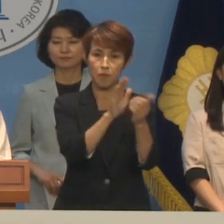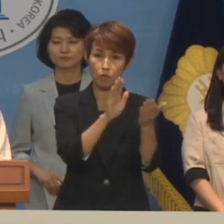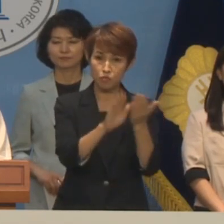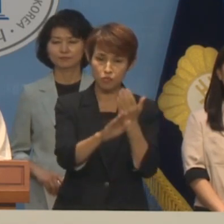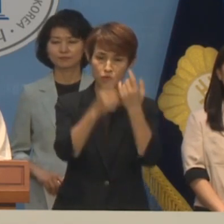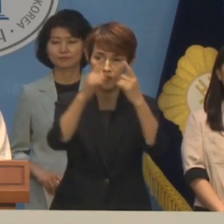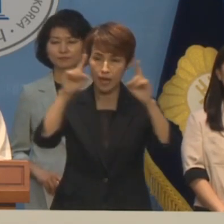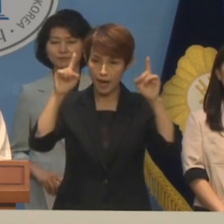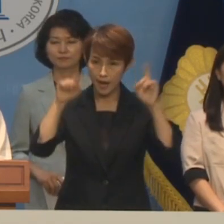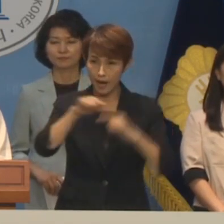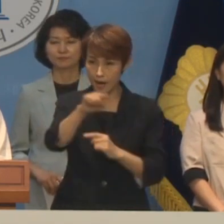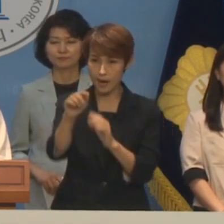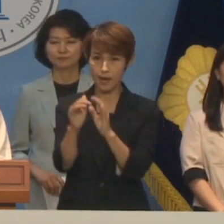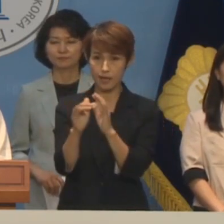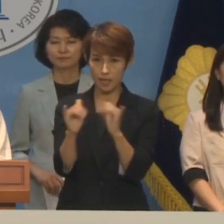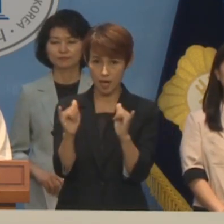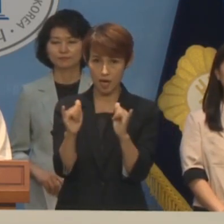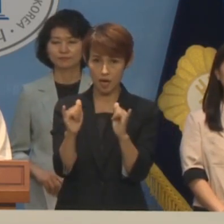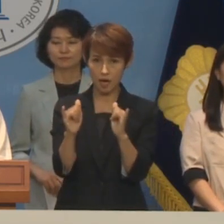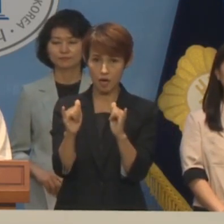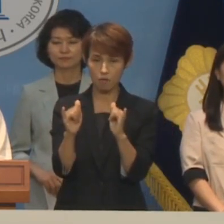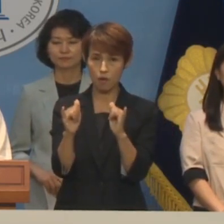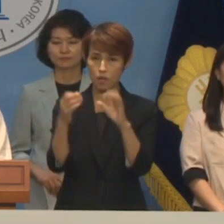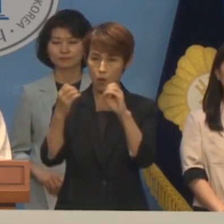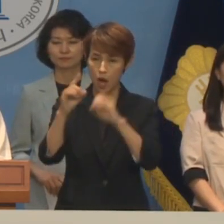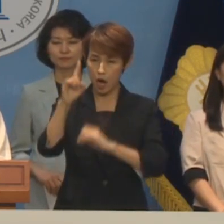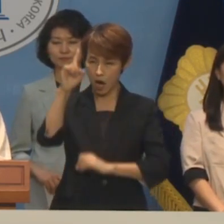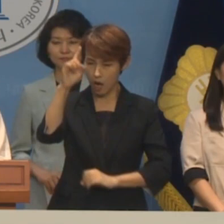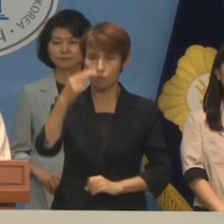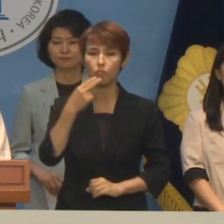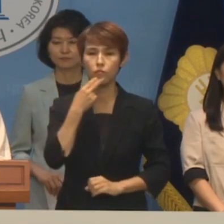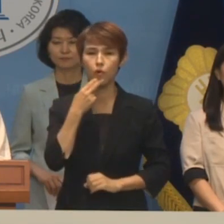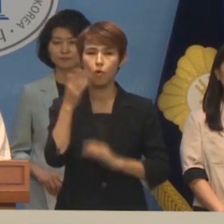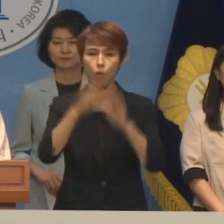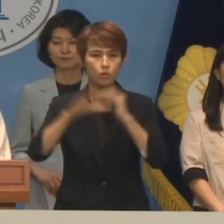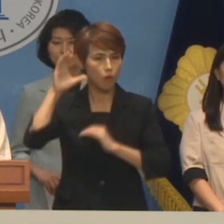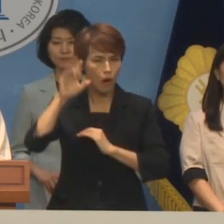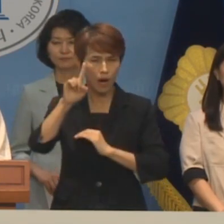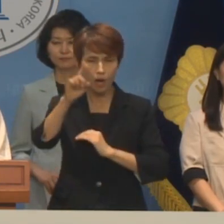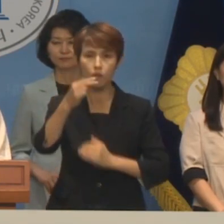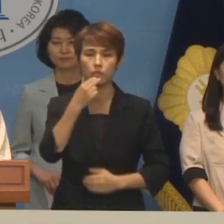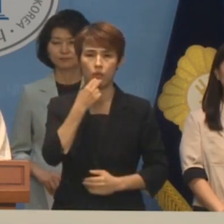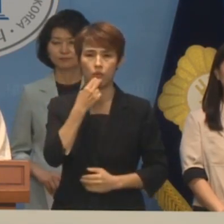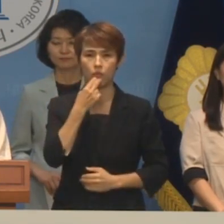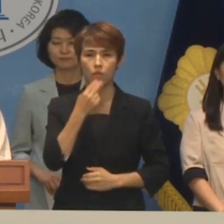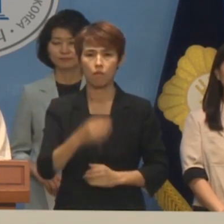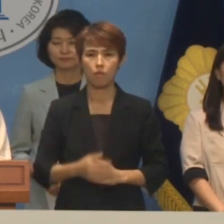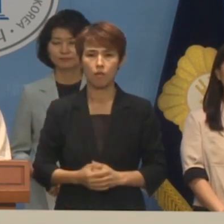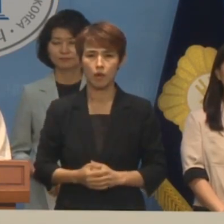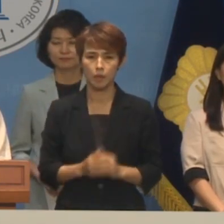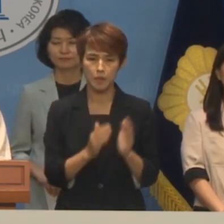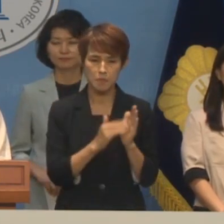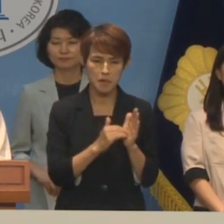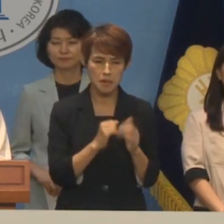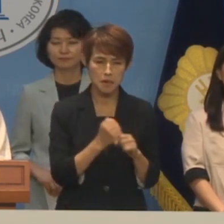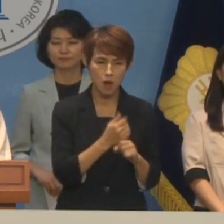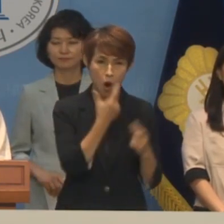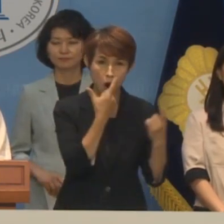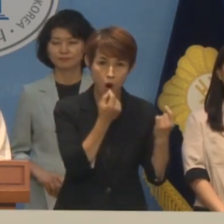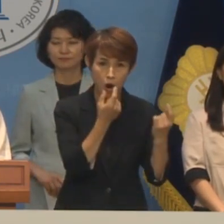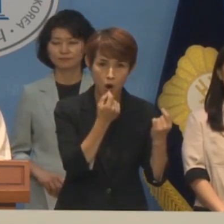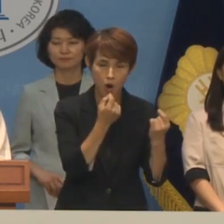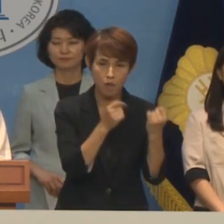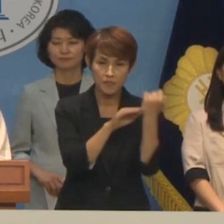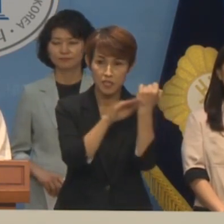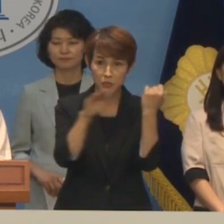대학 구성원들과 단 한 차례의 대화나 공청회도 없이 비밀 작전을 수행하듯